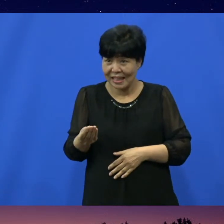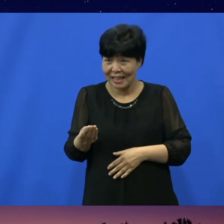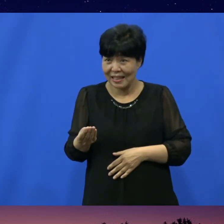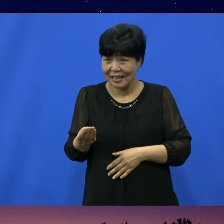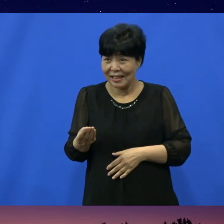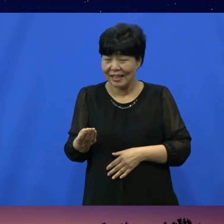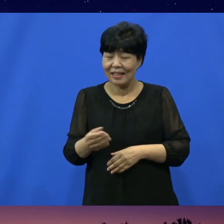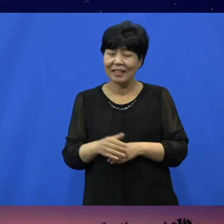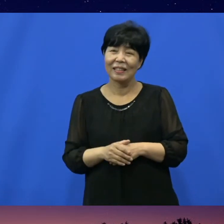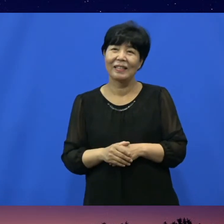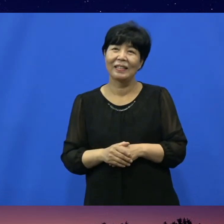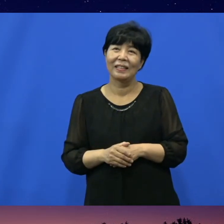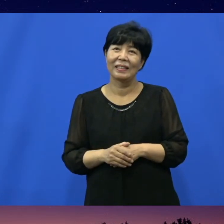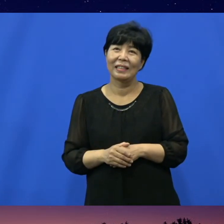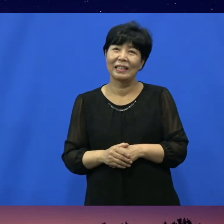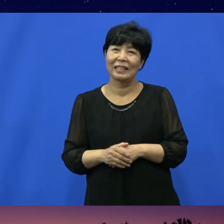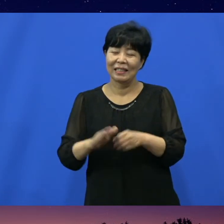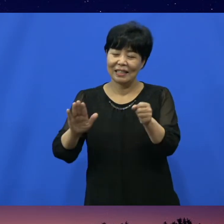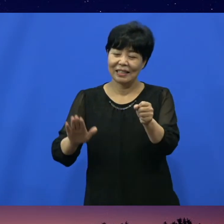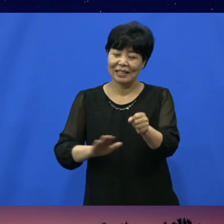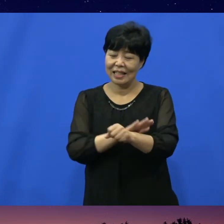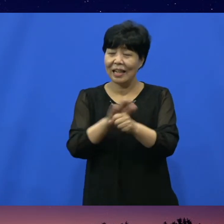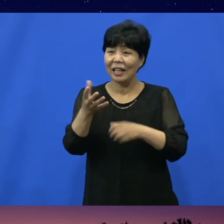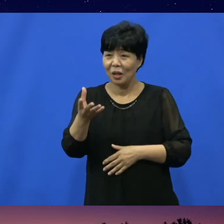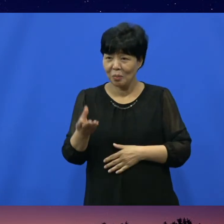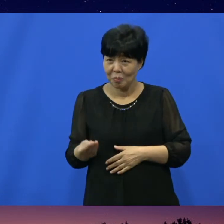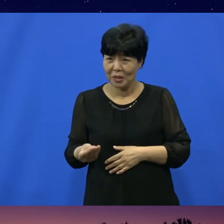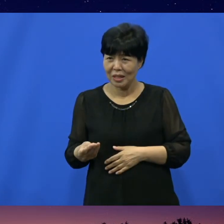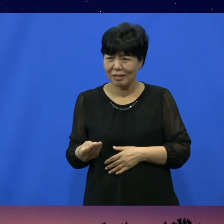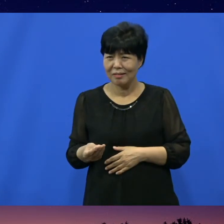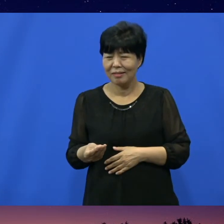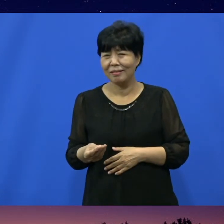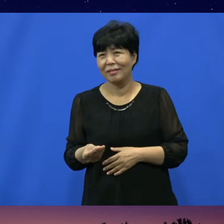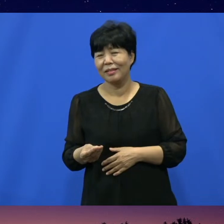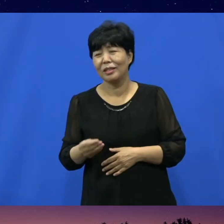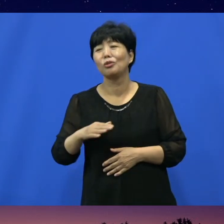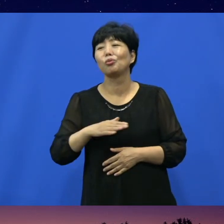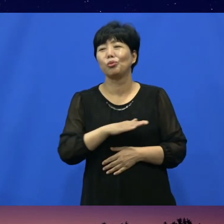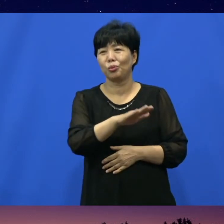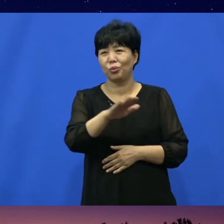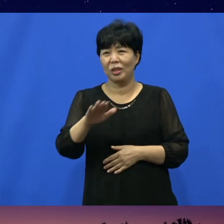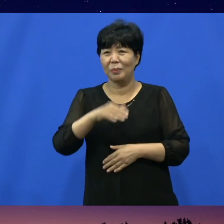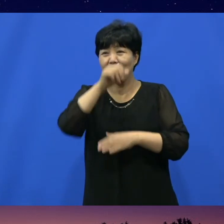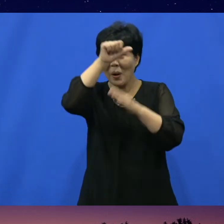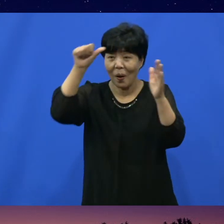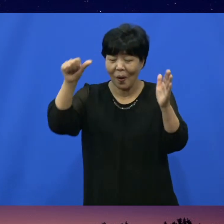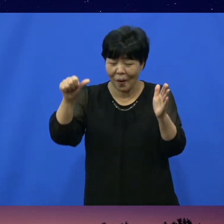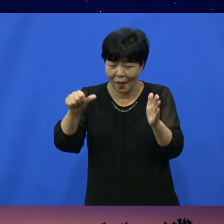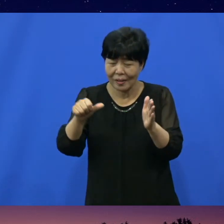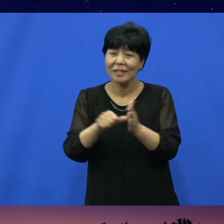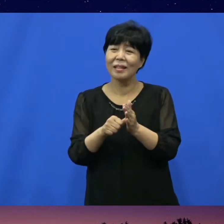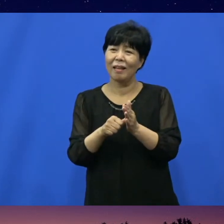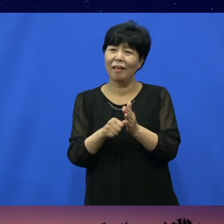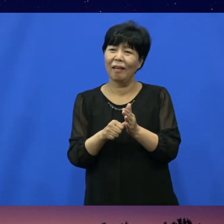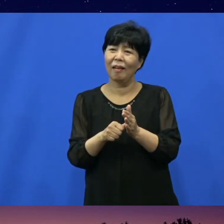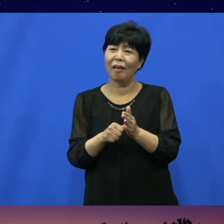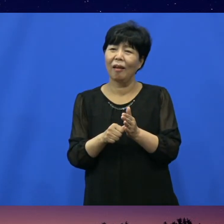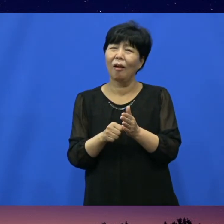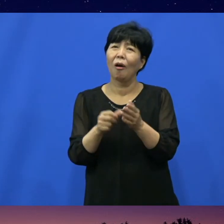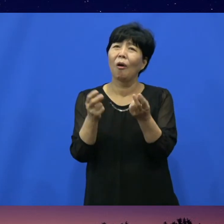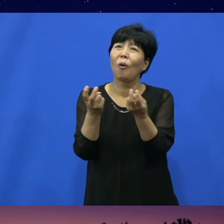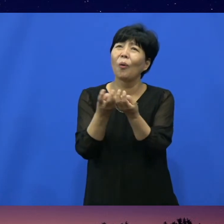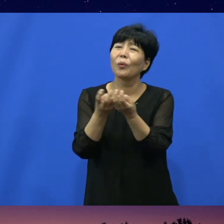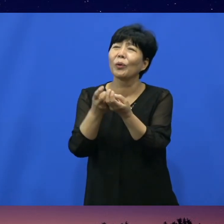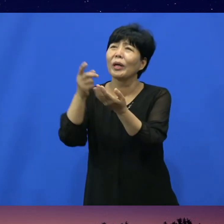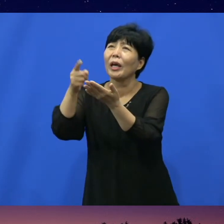너무 큰 사랑의 빚을 진 거죠. 그래서 이 평생 그 사랑에 내가 무엇으로 보답할 거라고